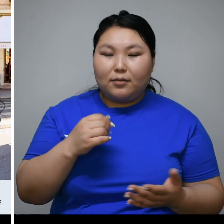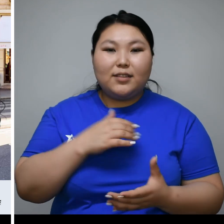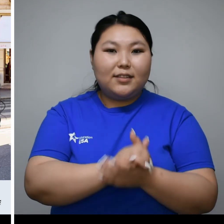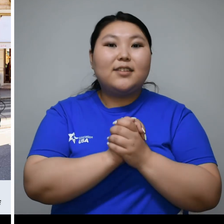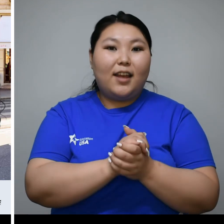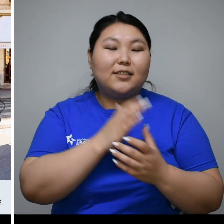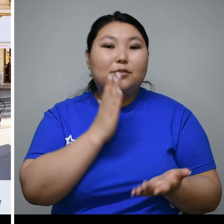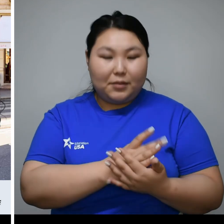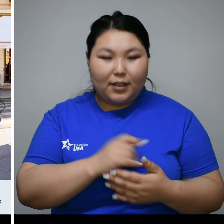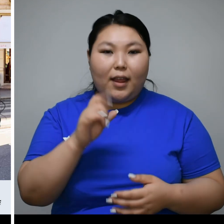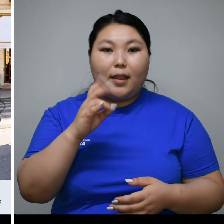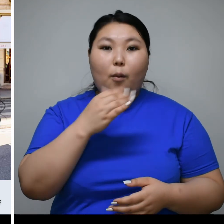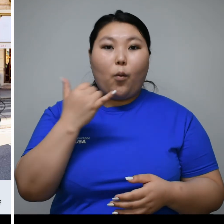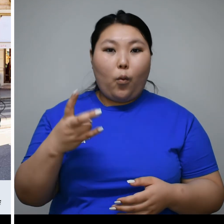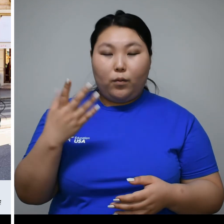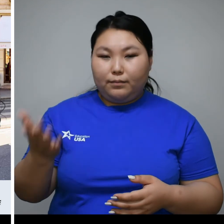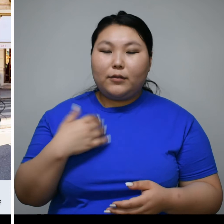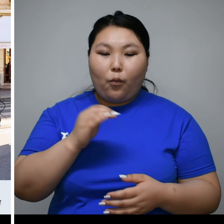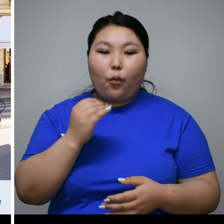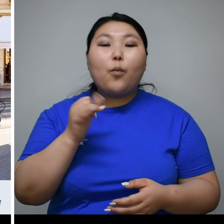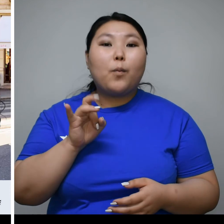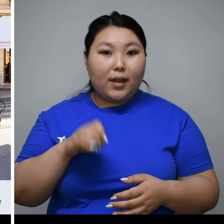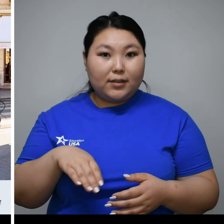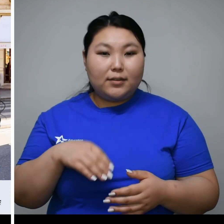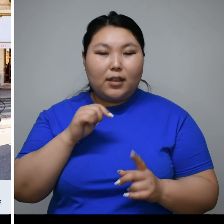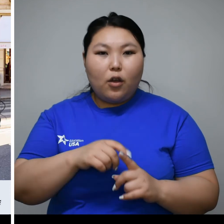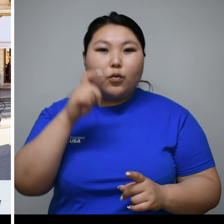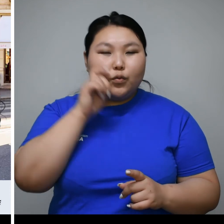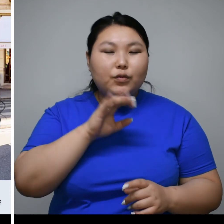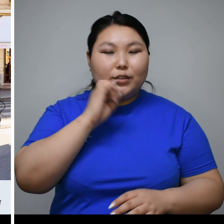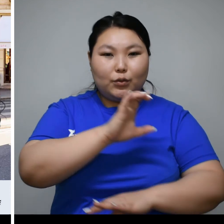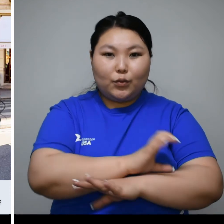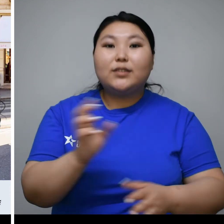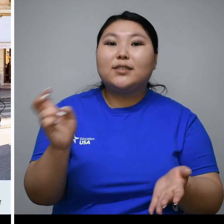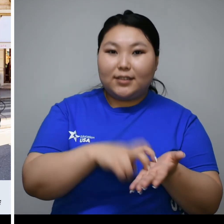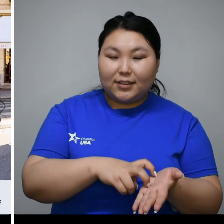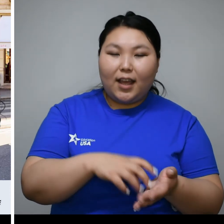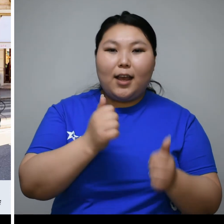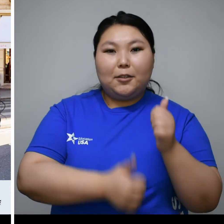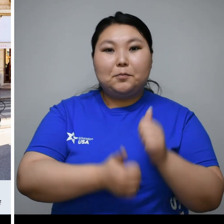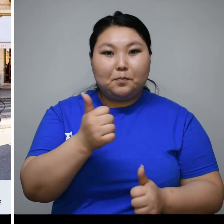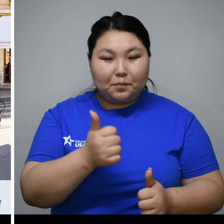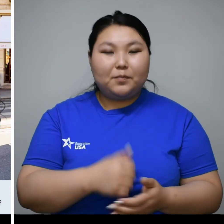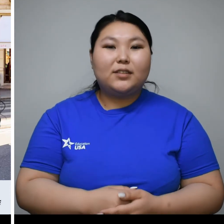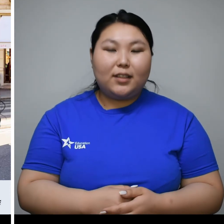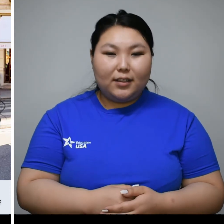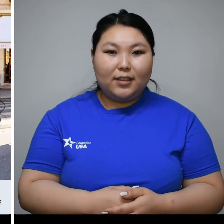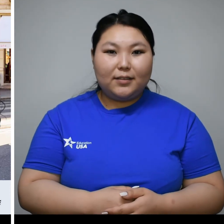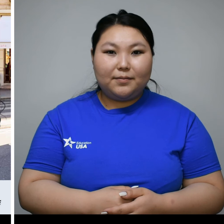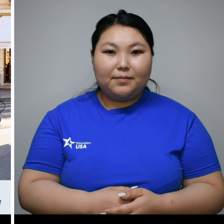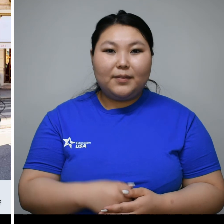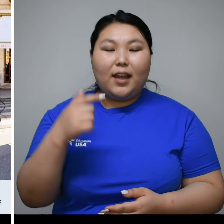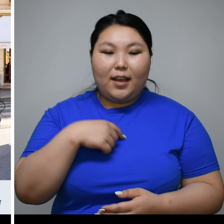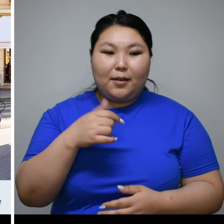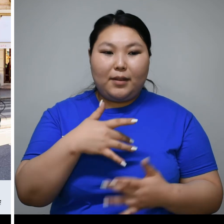гэж найдаж байна. Тэгээд намунда бас Fulbright-та хүссэн сургуультай тэнцээд тэгээд амжилттай